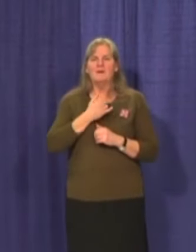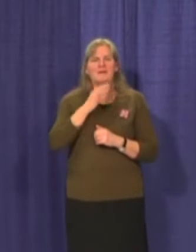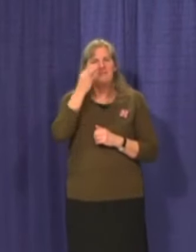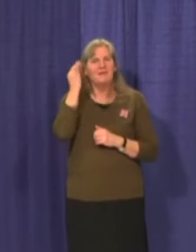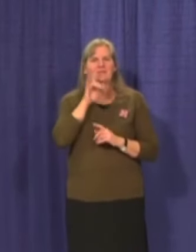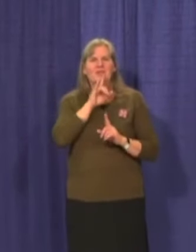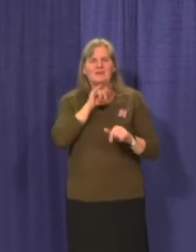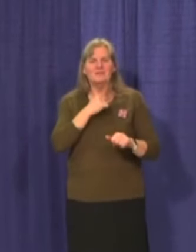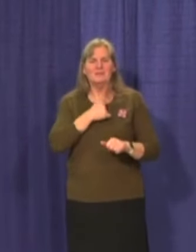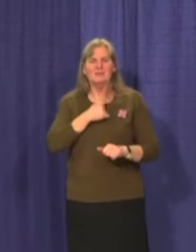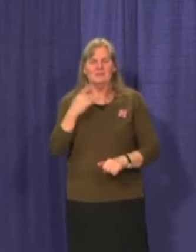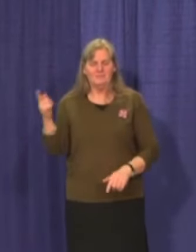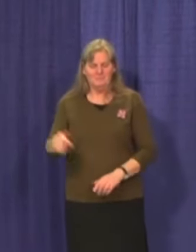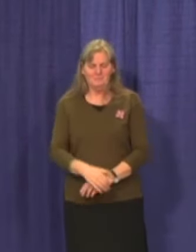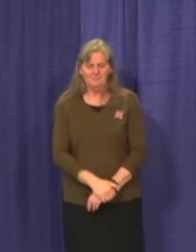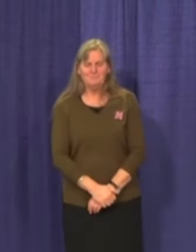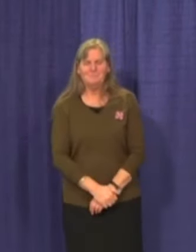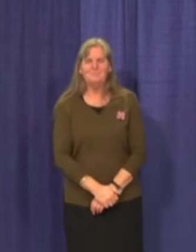'est,